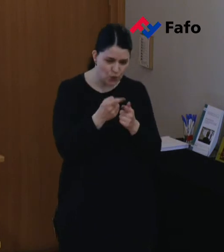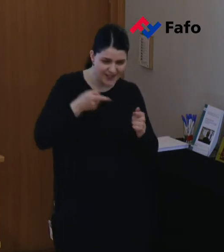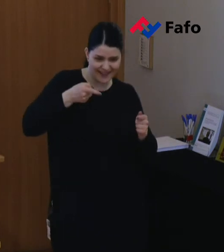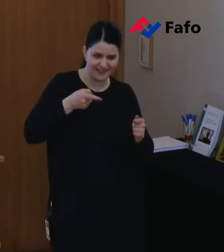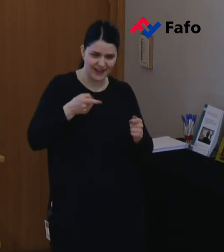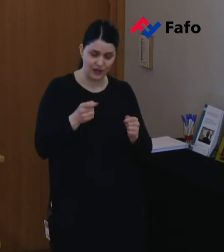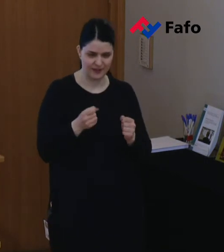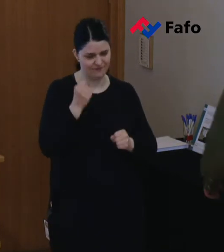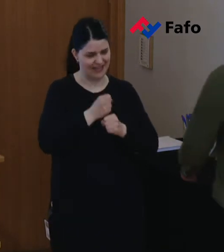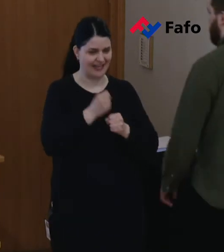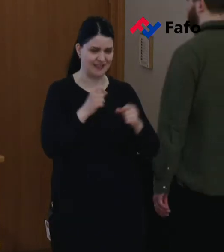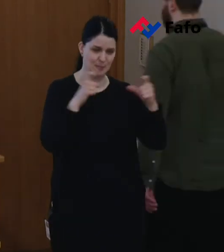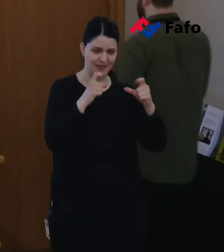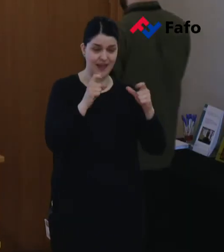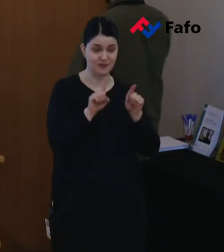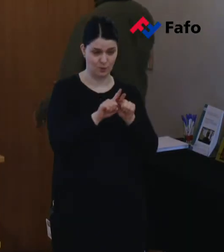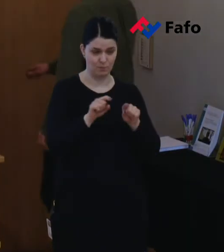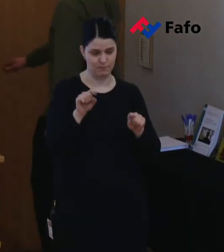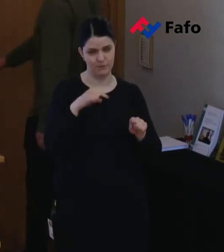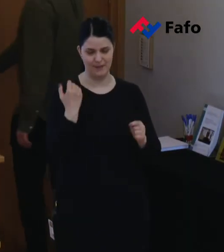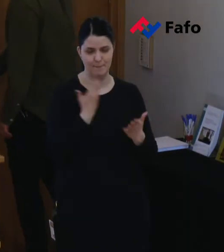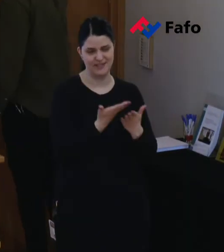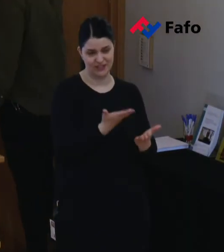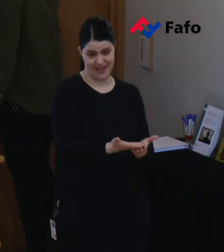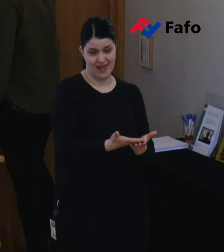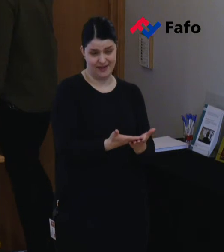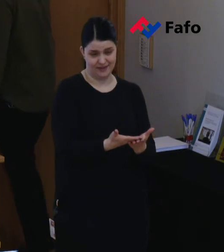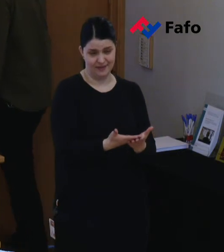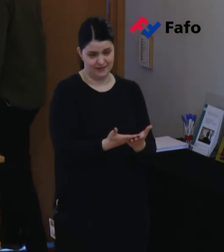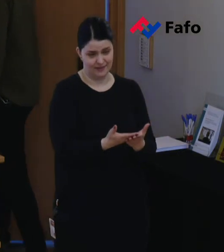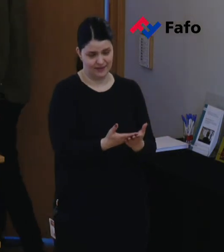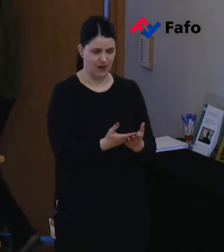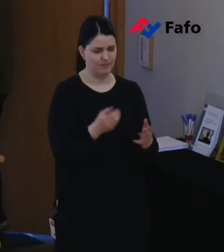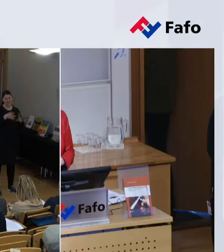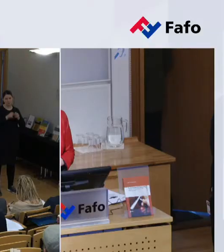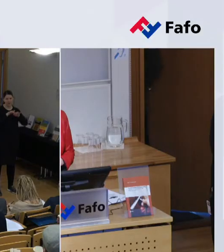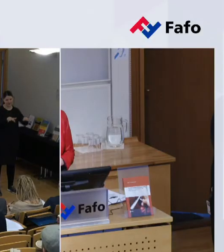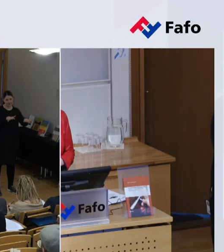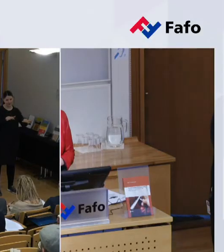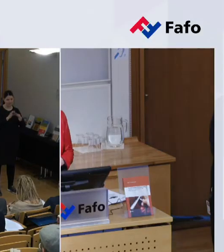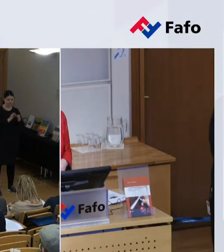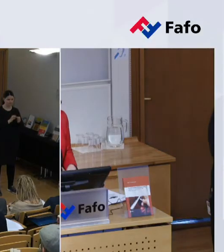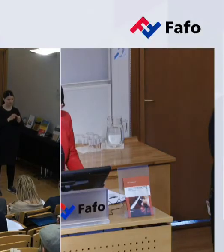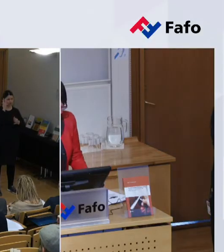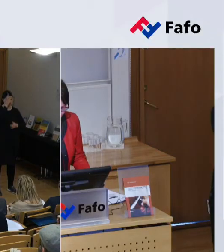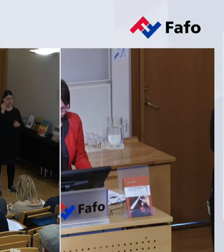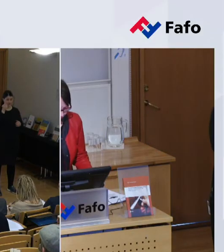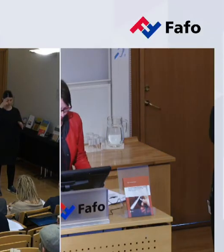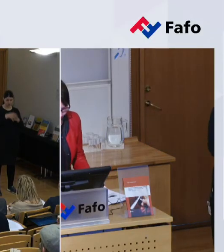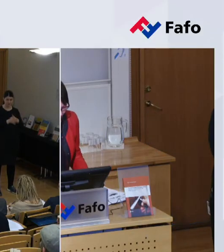liksom virkelighetsbildet, eller det virkelighetsbildet man presenteres i media innenfor området rus og psykisk